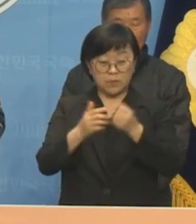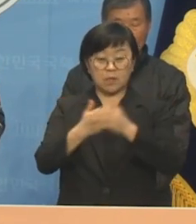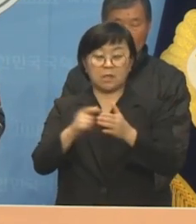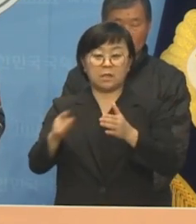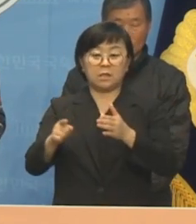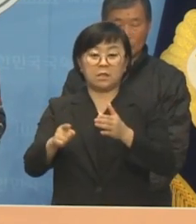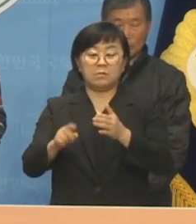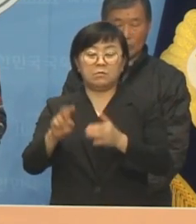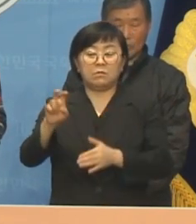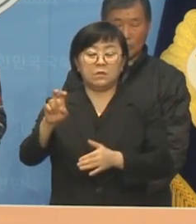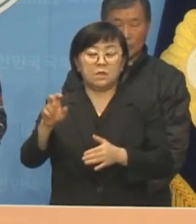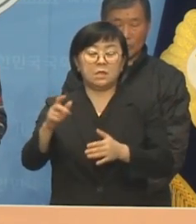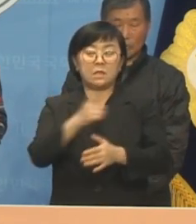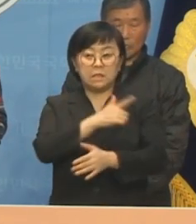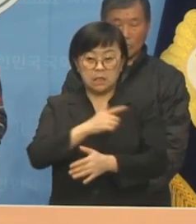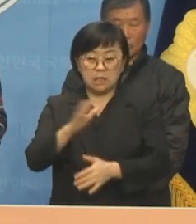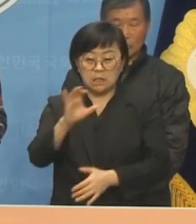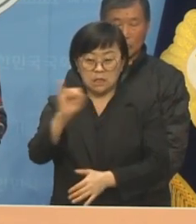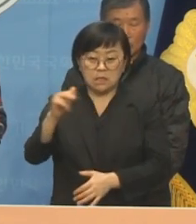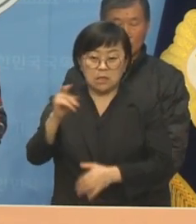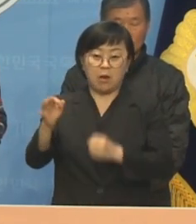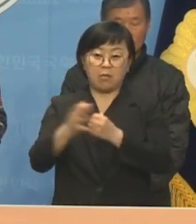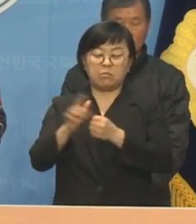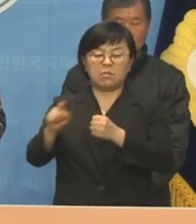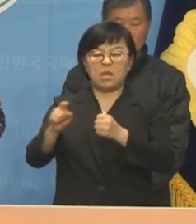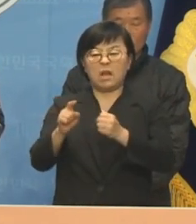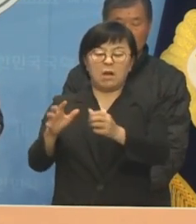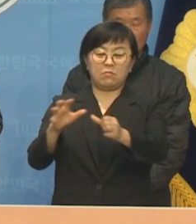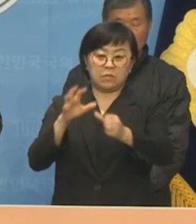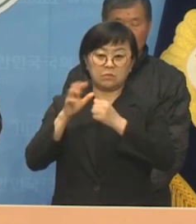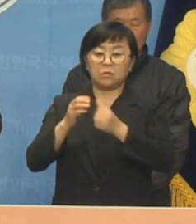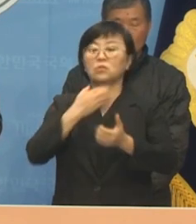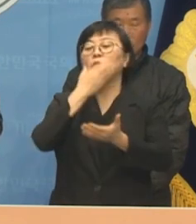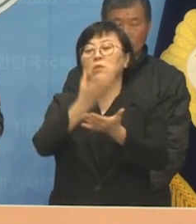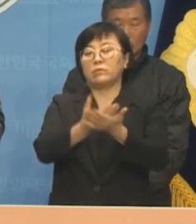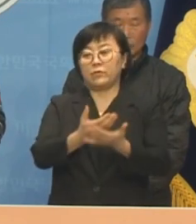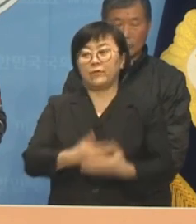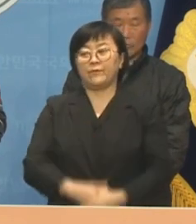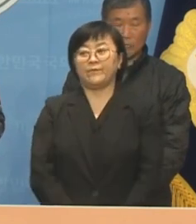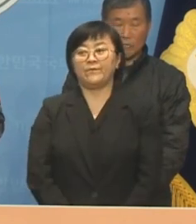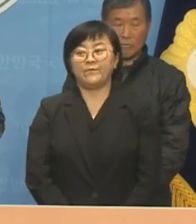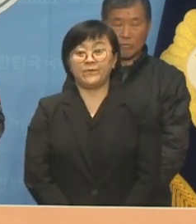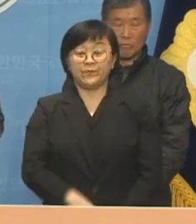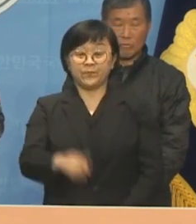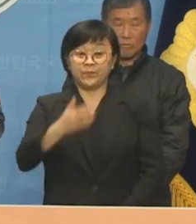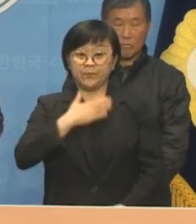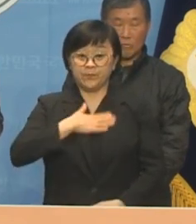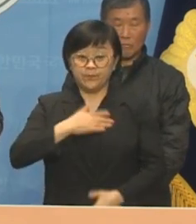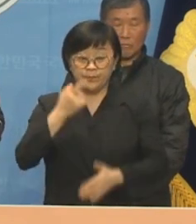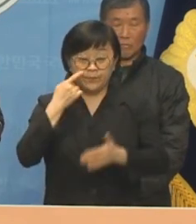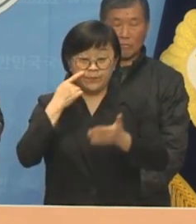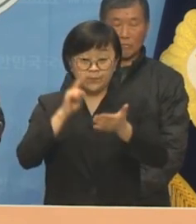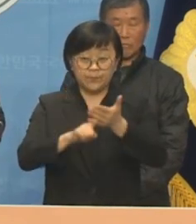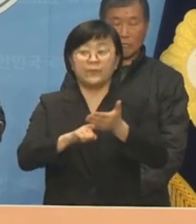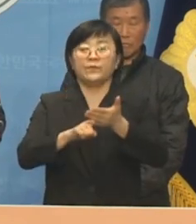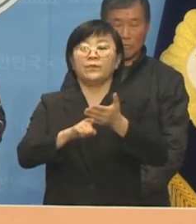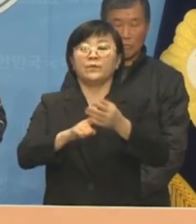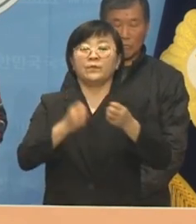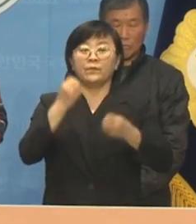작정하고 면장과 이장과 마을 지도자를 동원해서 속여왔습니다. 그것을 알게 되고 3개월